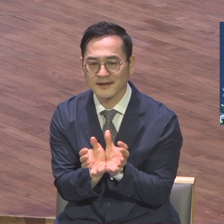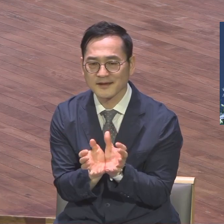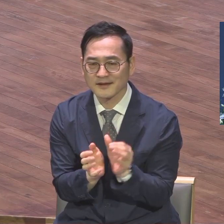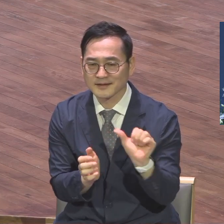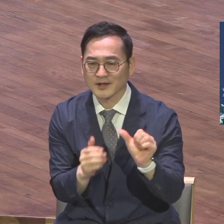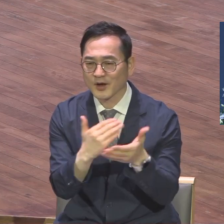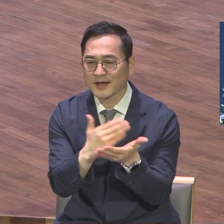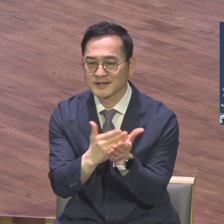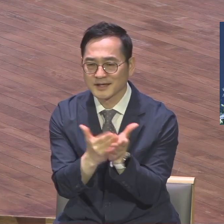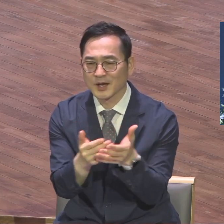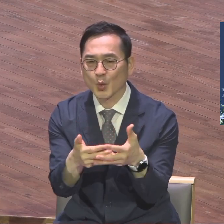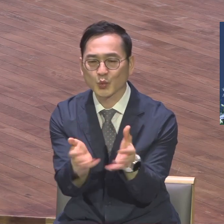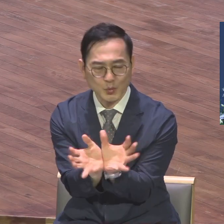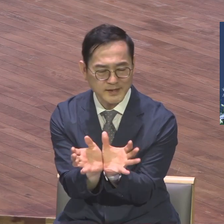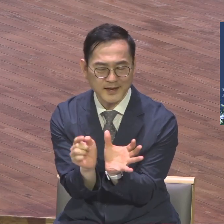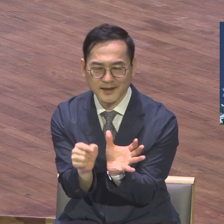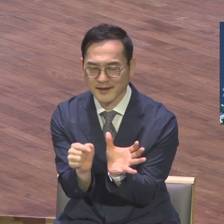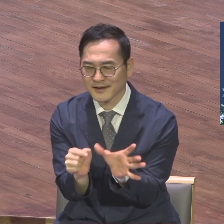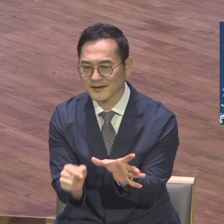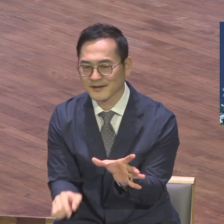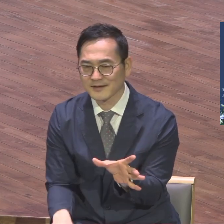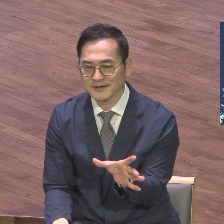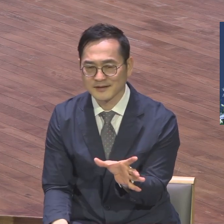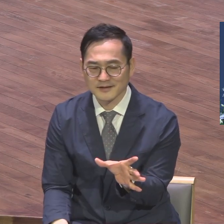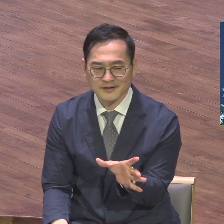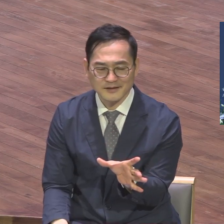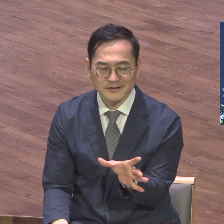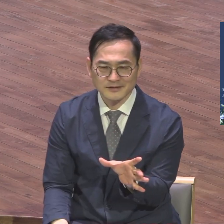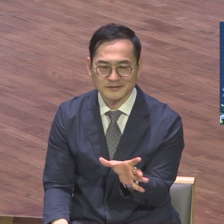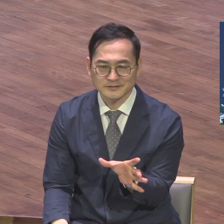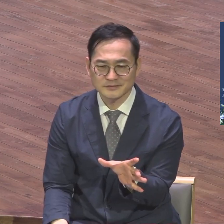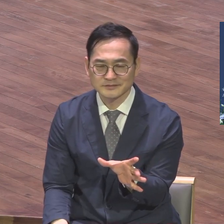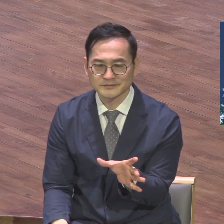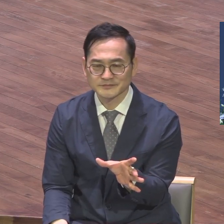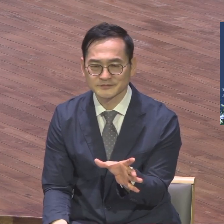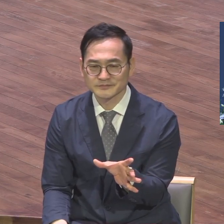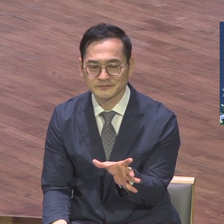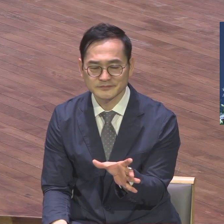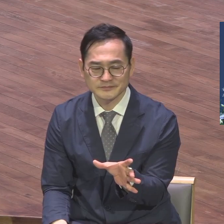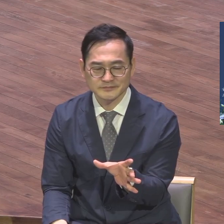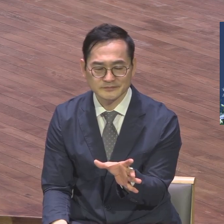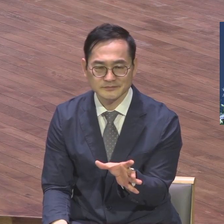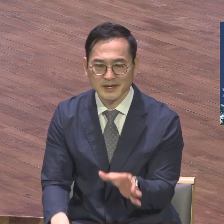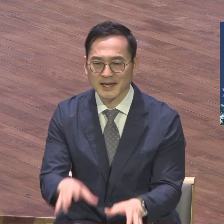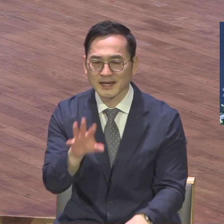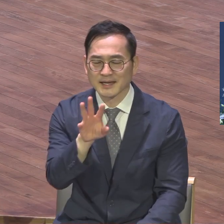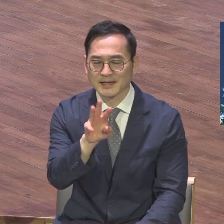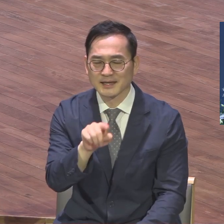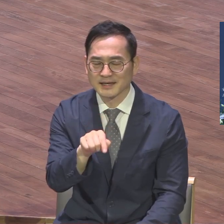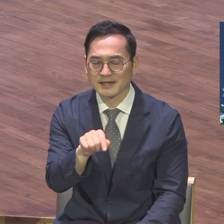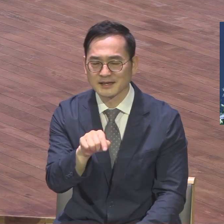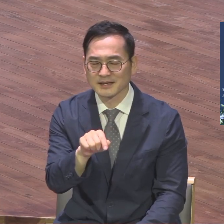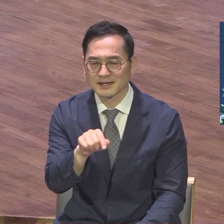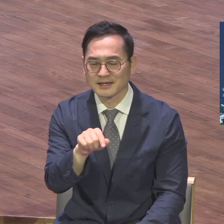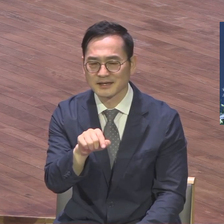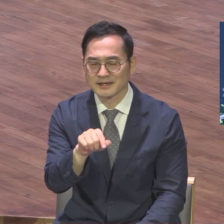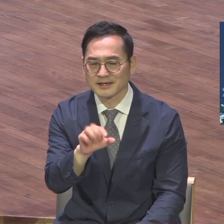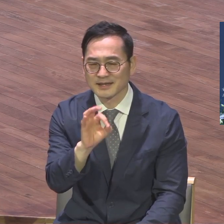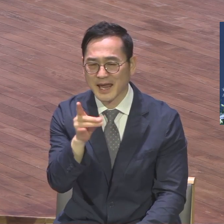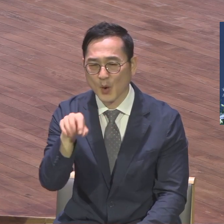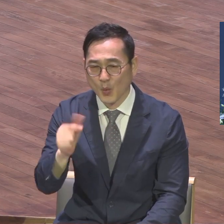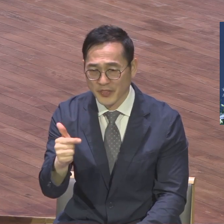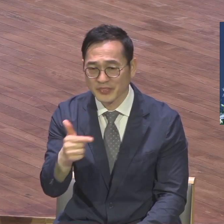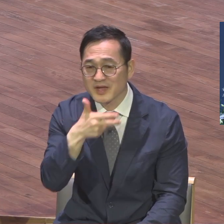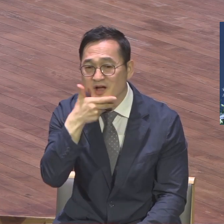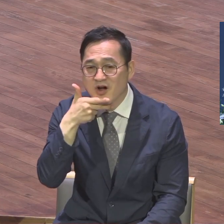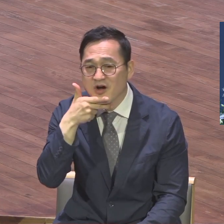하고 있죠. 예원교회의 영어 스펠링 이니셜을 보면 그렇게 잘 나와 있습니다. 제 시작을